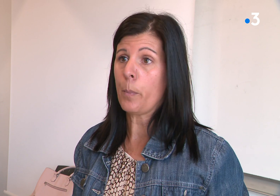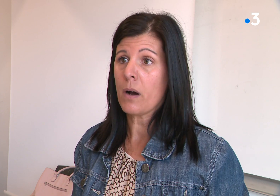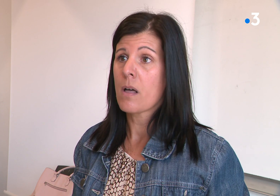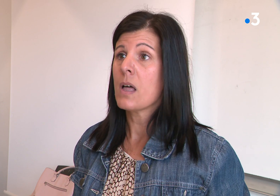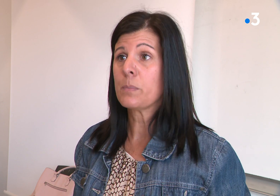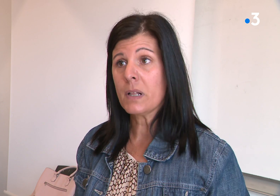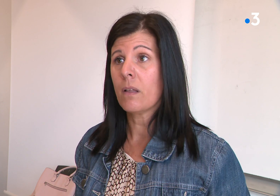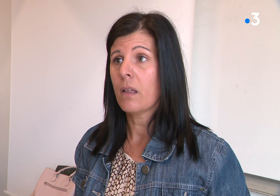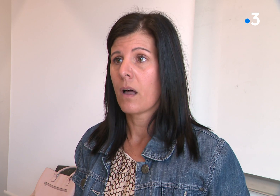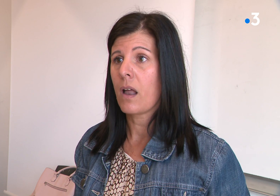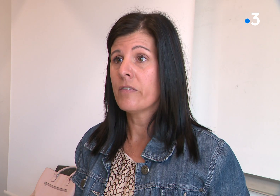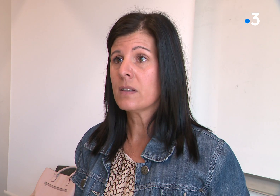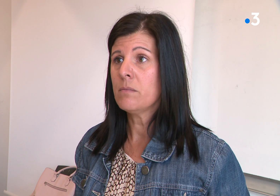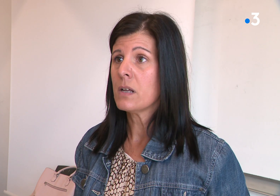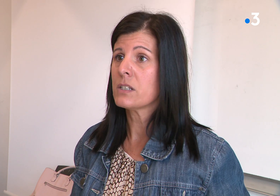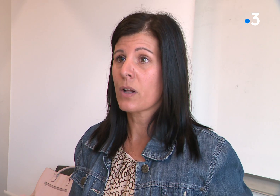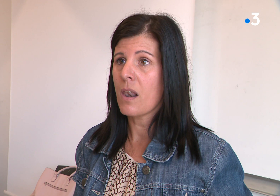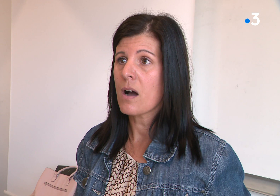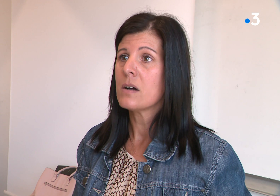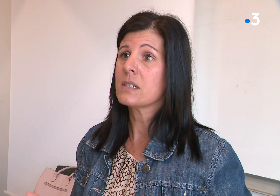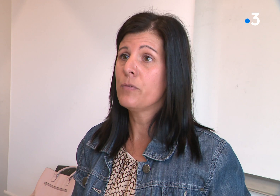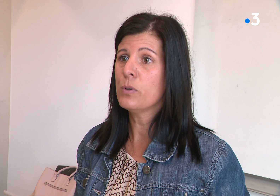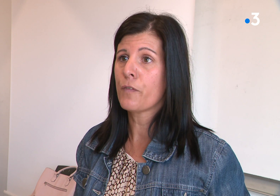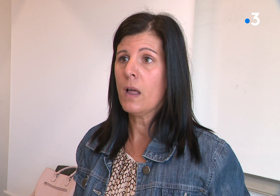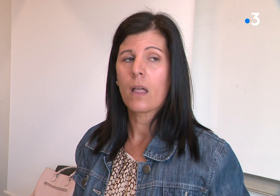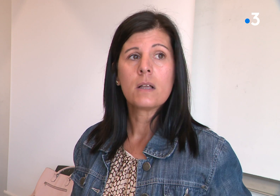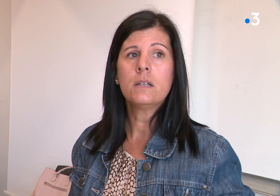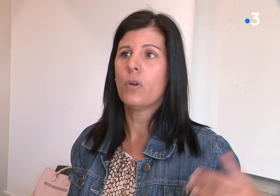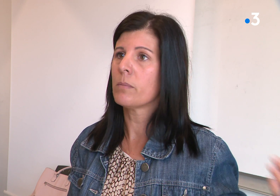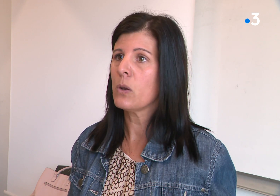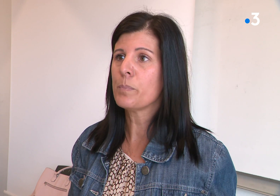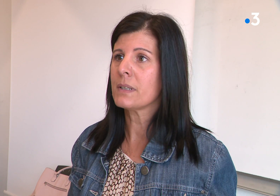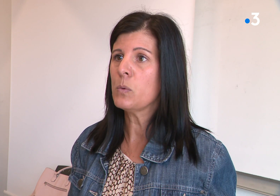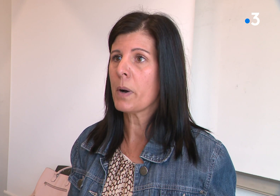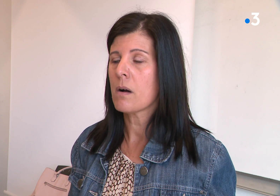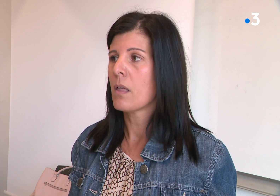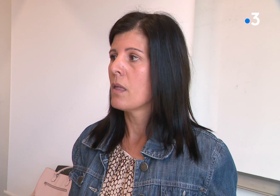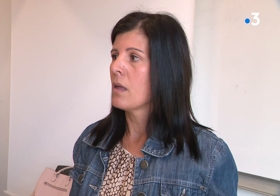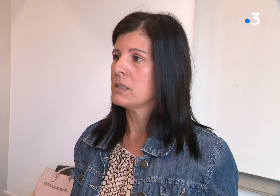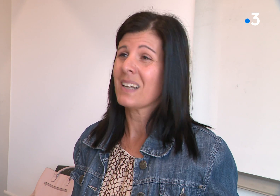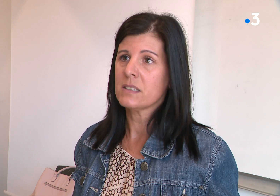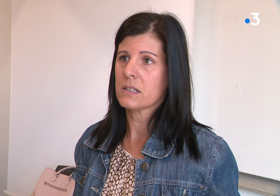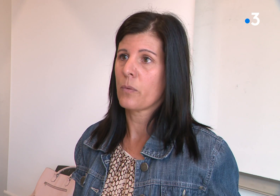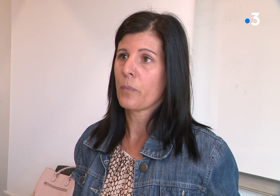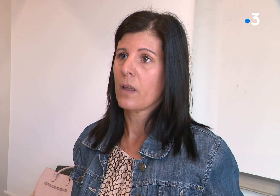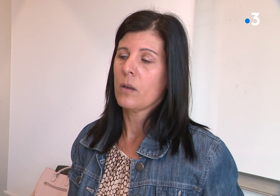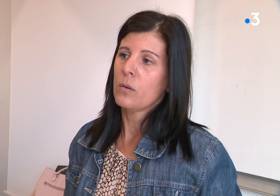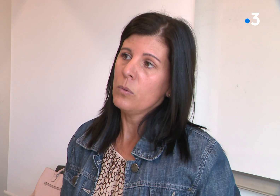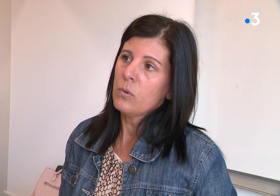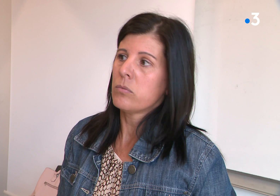pas expliquer à la victime ce qu'elle a, ce qu'elle veut lui faire, s'il veut l'amener à l'hôpital ou pas, c'est très stressant. Donc